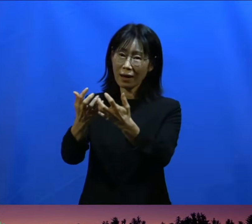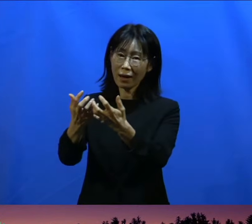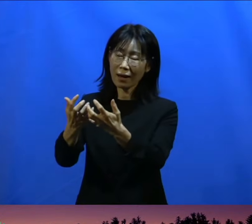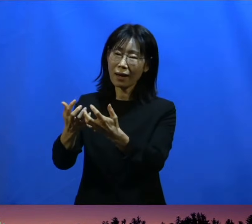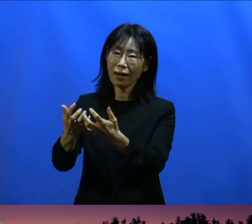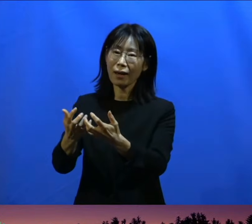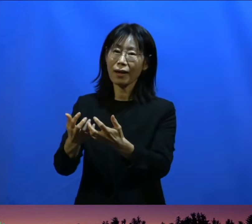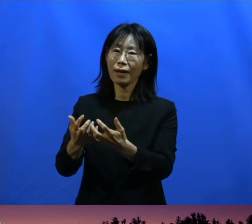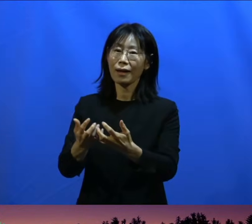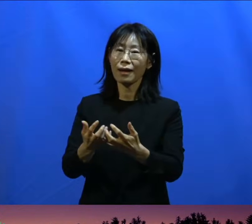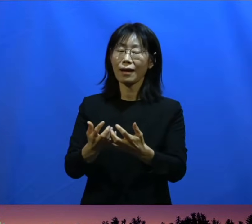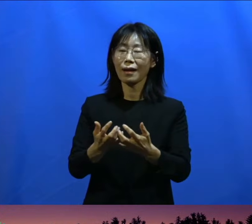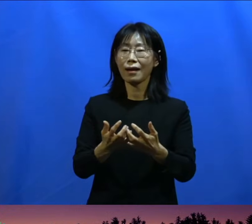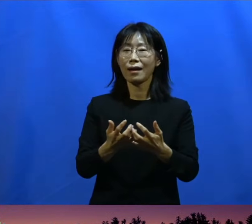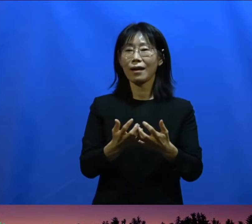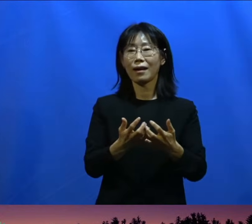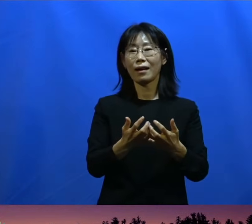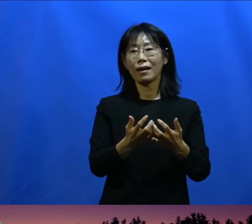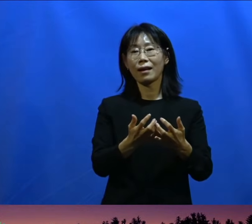가득하도다.